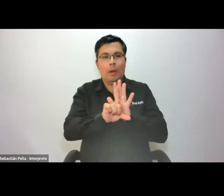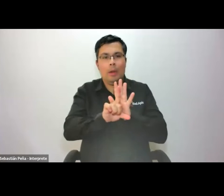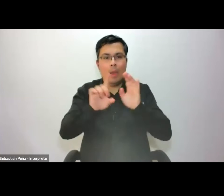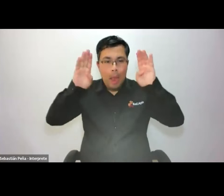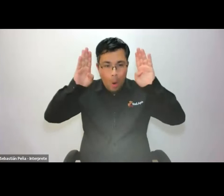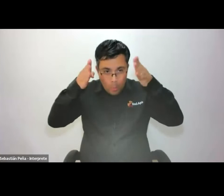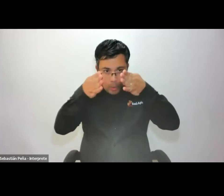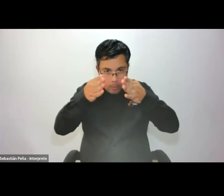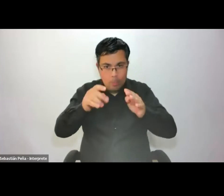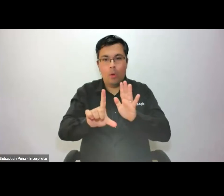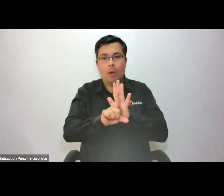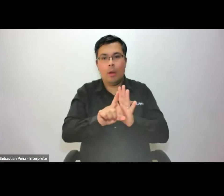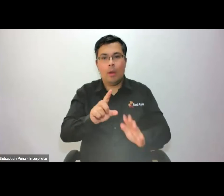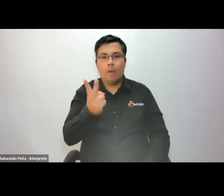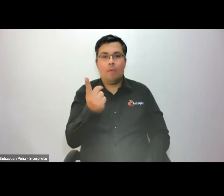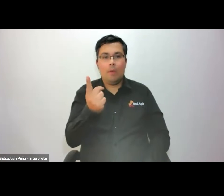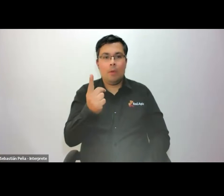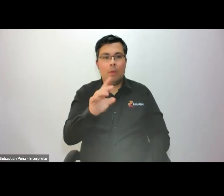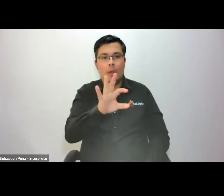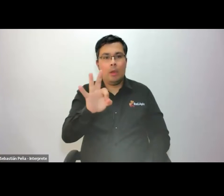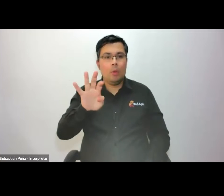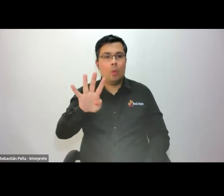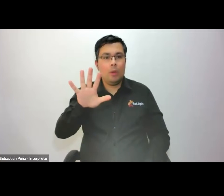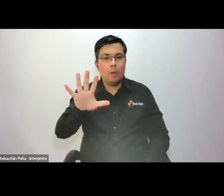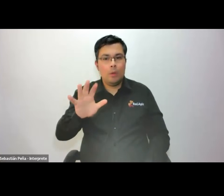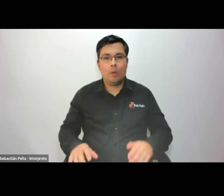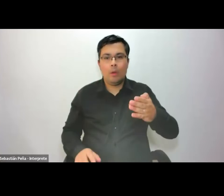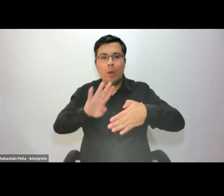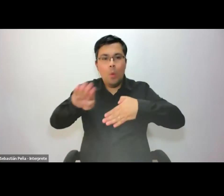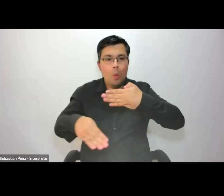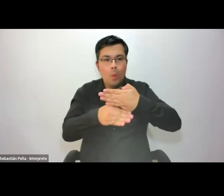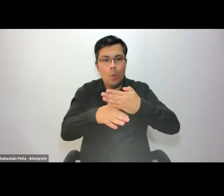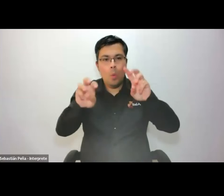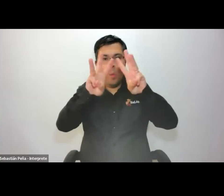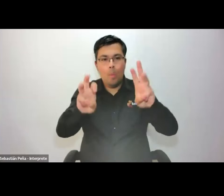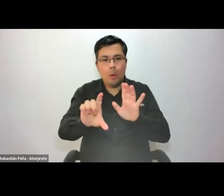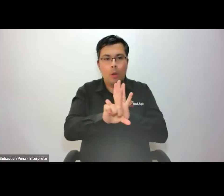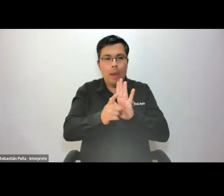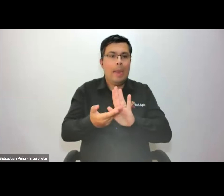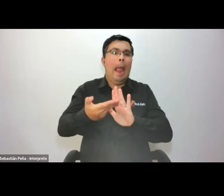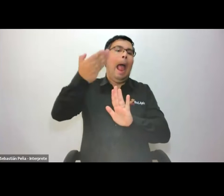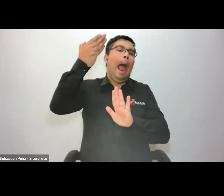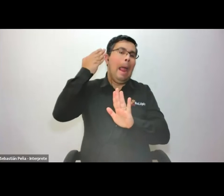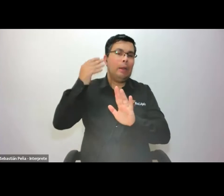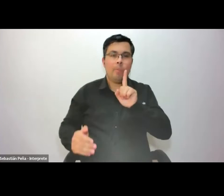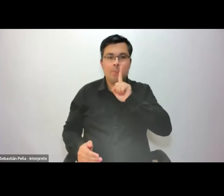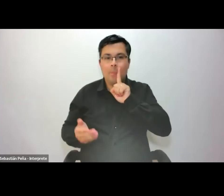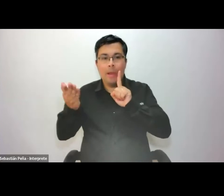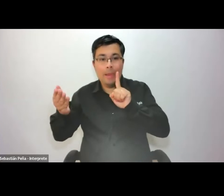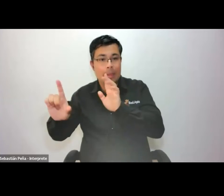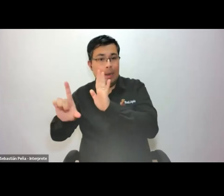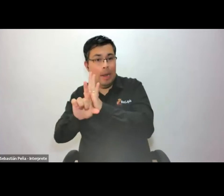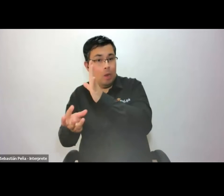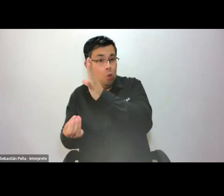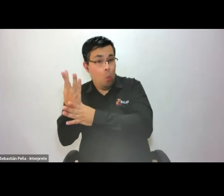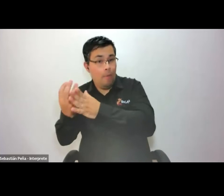21.545, viene a complementar un marco normativo educacional que ya tenemos, que ya teníamos, y